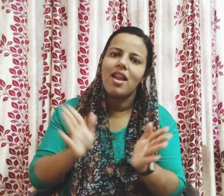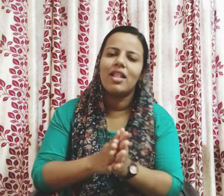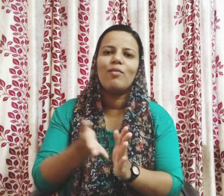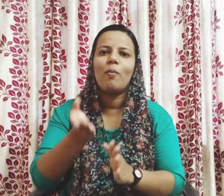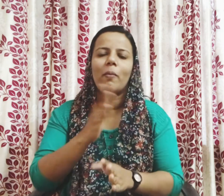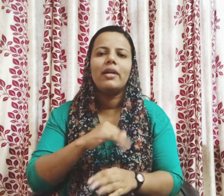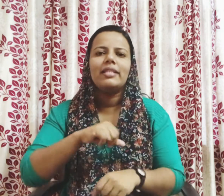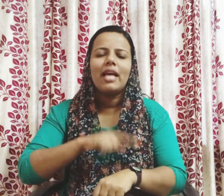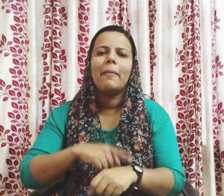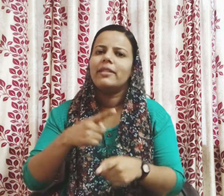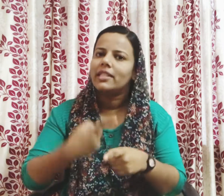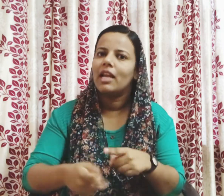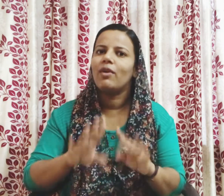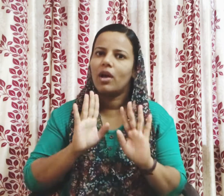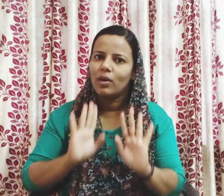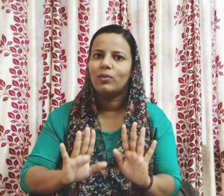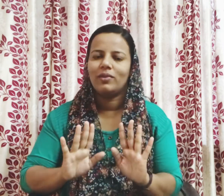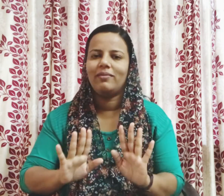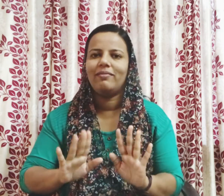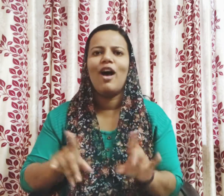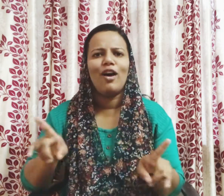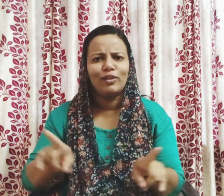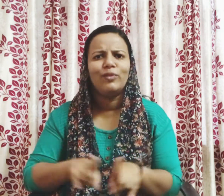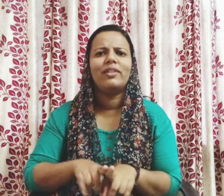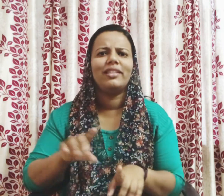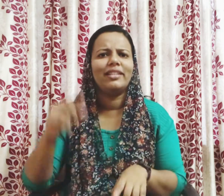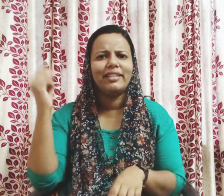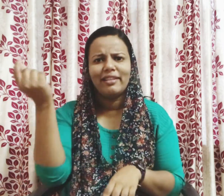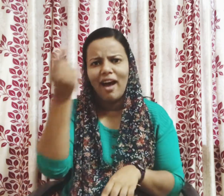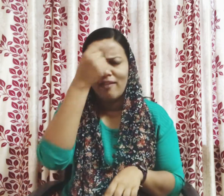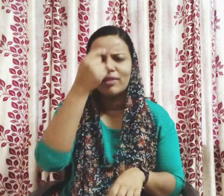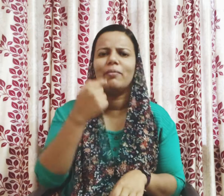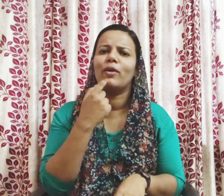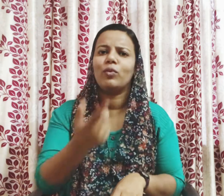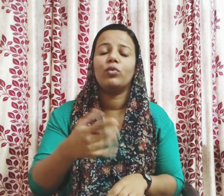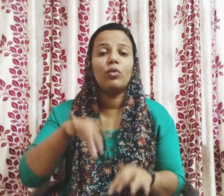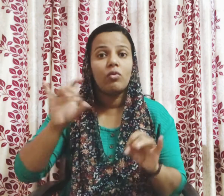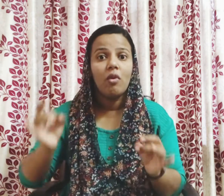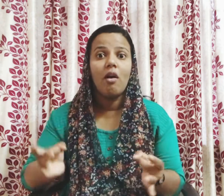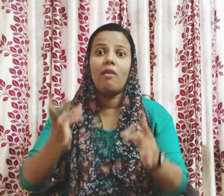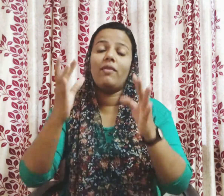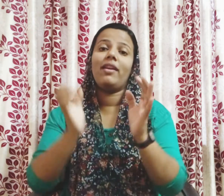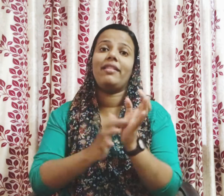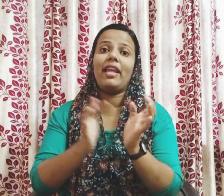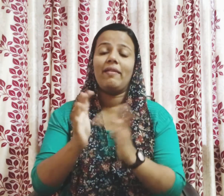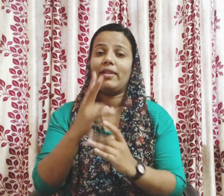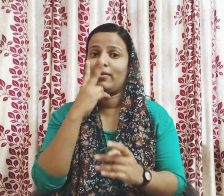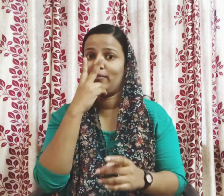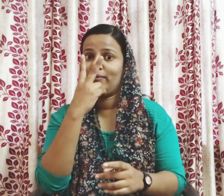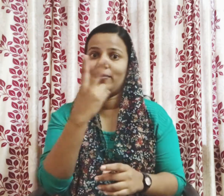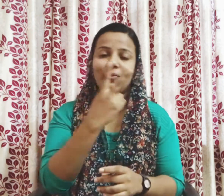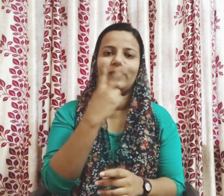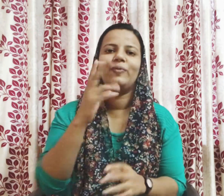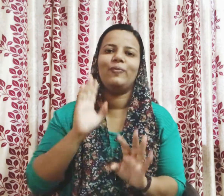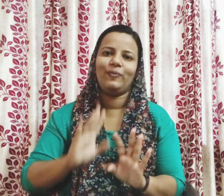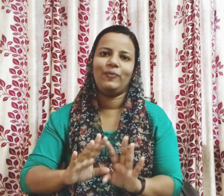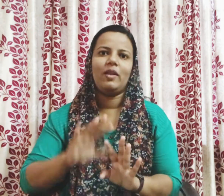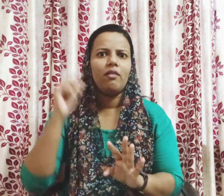പർട്ടിക്കുലറായിട്ട് ടൈം ചെലവഴിക്കേണ്ടതായിട്ടുണ്ട്. ഇവിടെ പരിശുദ്ധാത്മാവ് അതുകൊണ്ടാണ് ദാവീദ് പറഞ്ഞത്, ഞാൻ അധികാരത്വ ദൈവത്തെ അന്വേഷിക്കും. അപ്പോൾ ദാവീദ് വിജയകരമായിട്ടാണ്